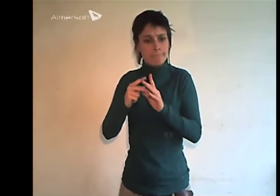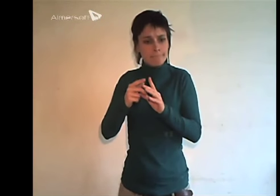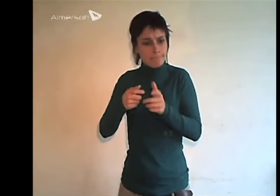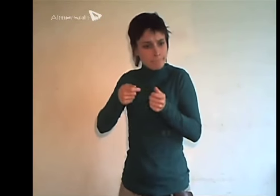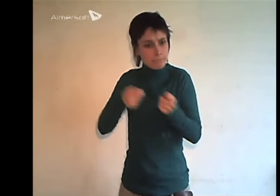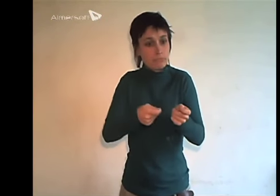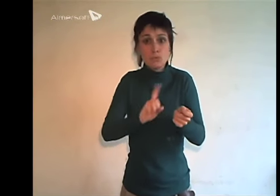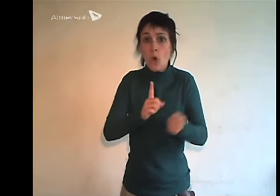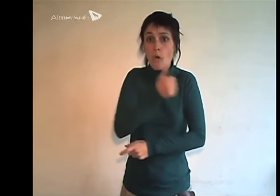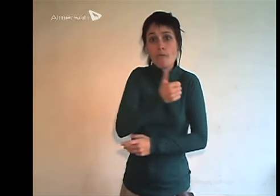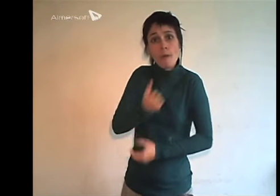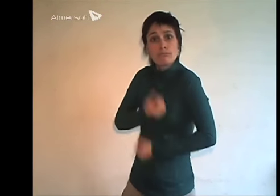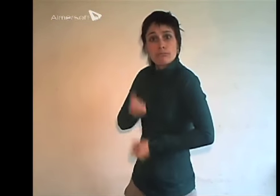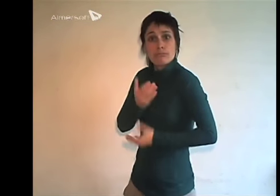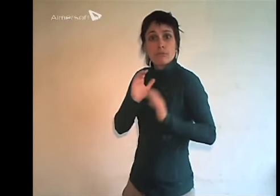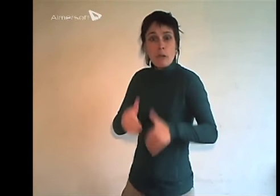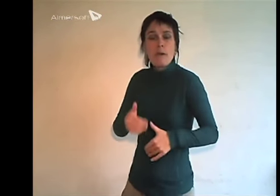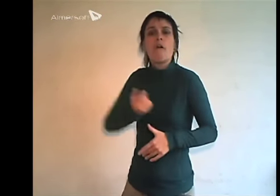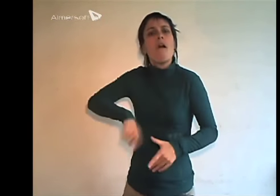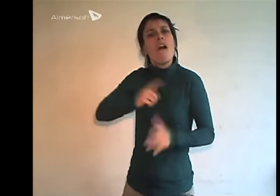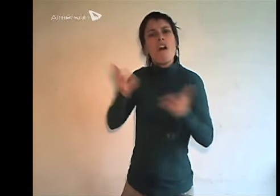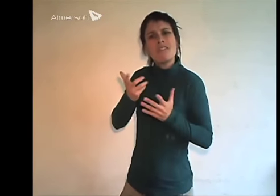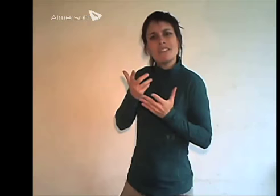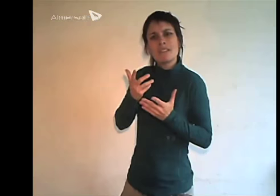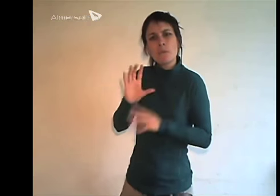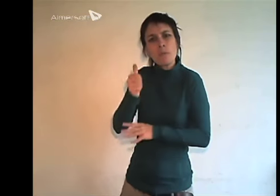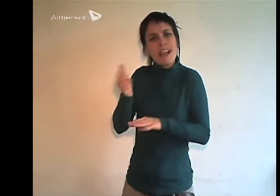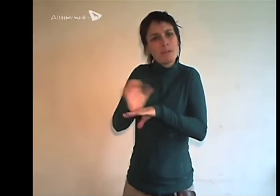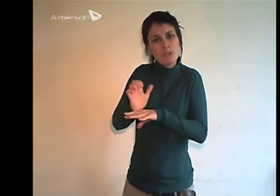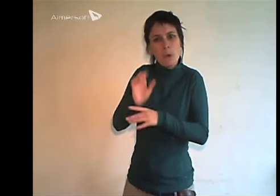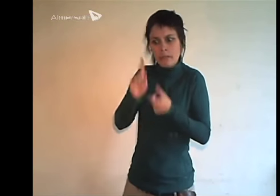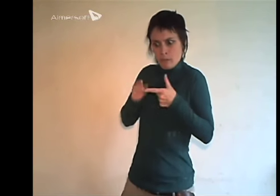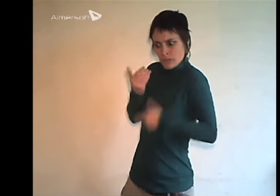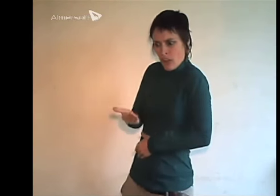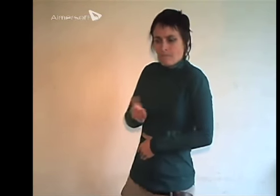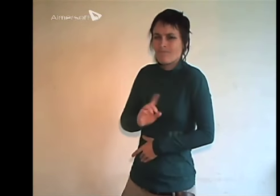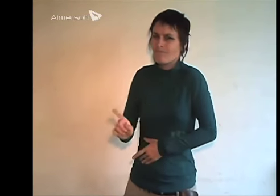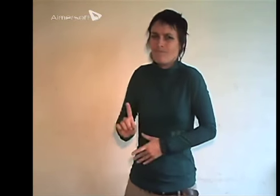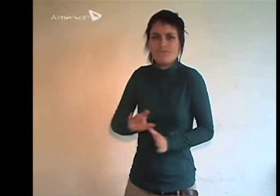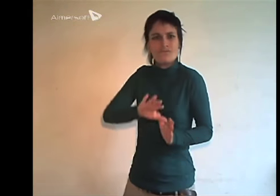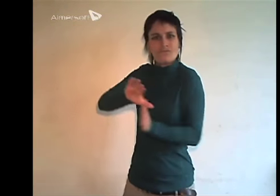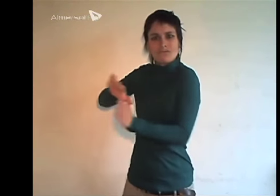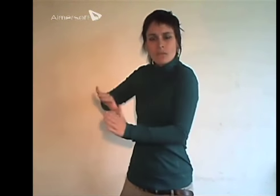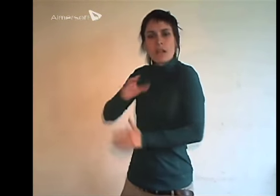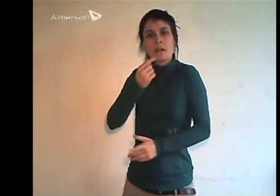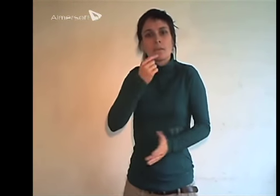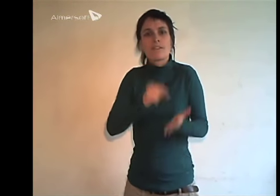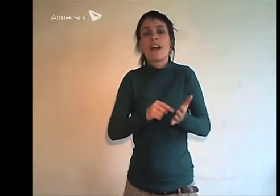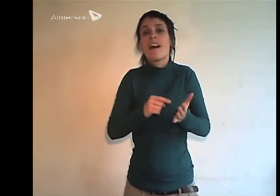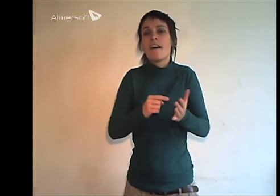là. Alors voilà, nous on voulait dans cette première émission pas du tout nous focaliser sur cette question de l'implant. Quand on s'est rencontrés, c'est ce qui était sorti. En fait, on